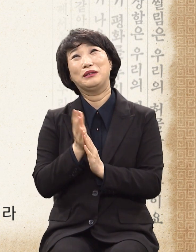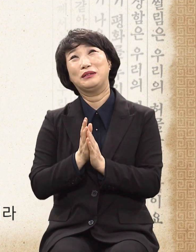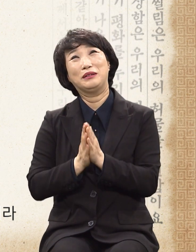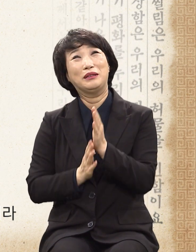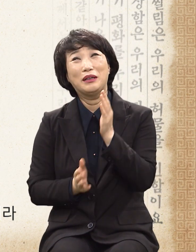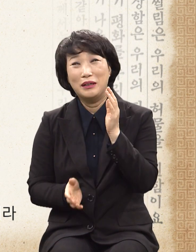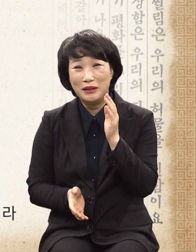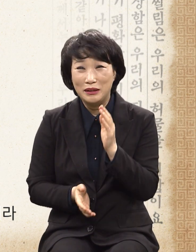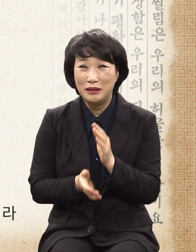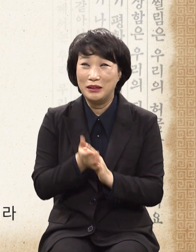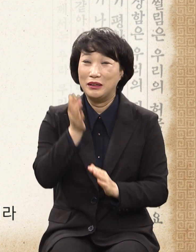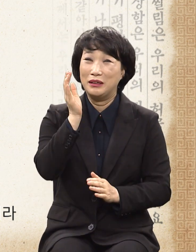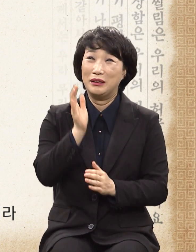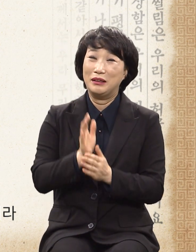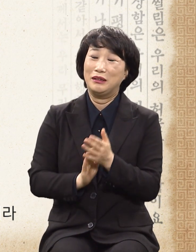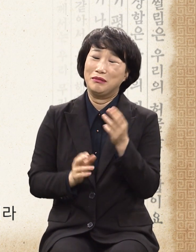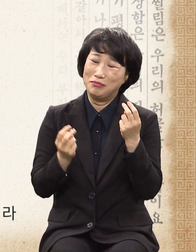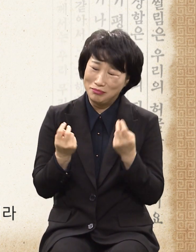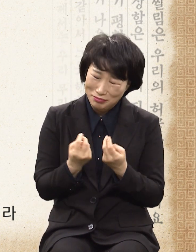몸밖에도